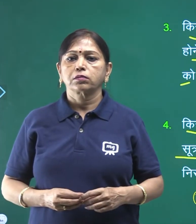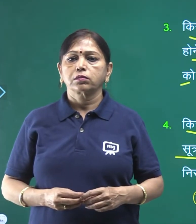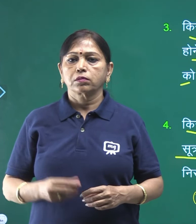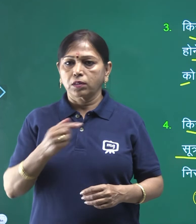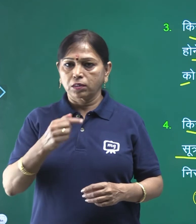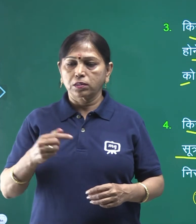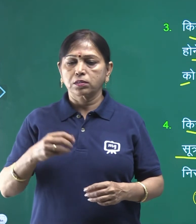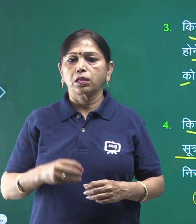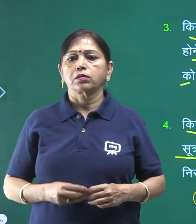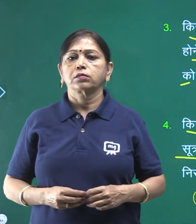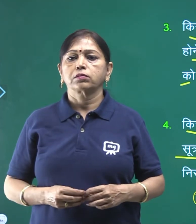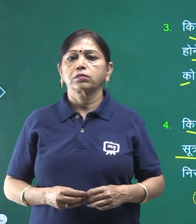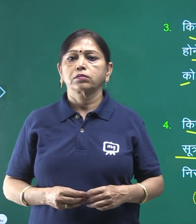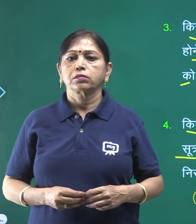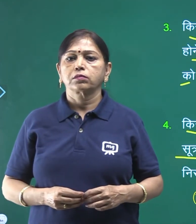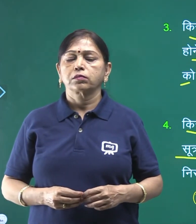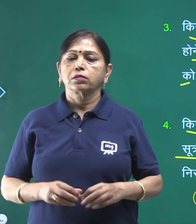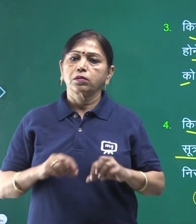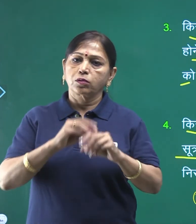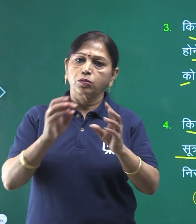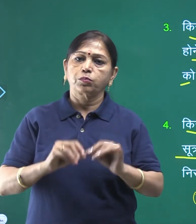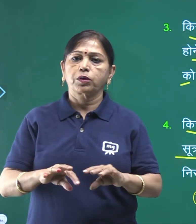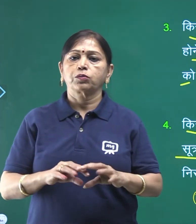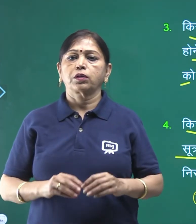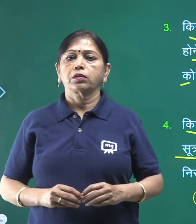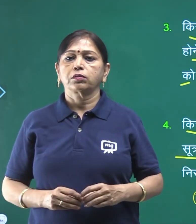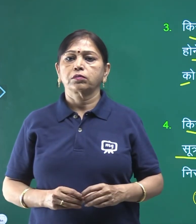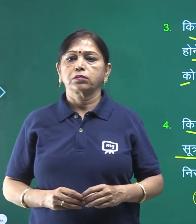रिक्त स्थान निरूपण होता है।